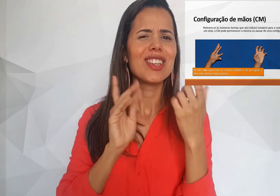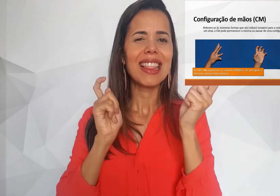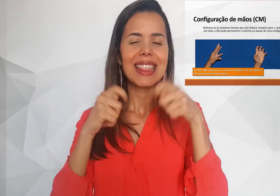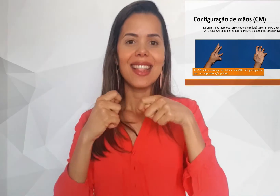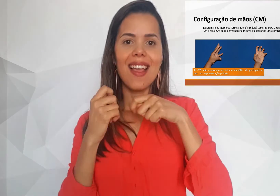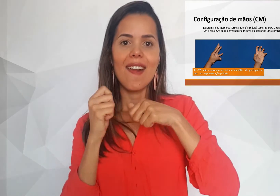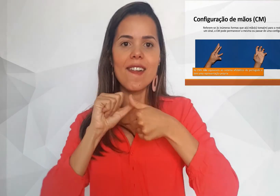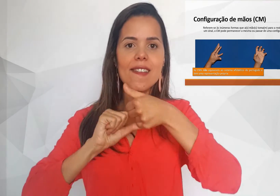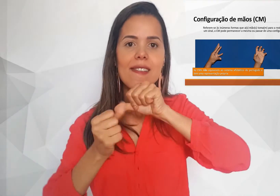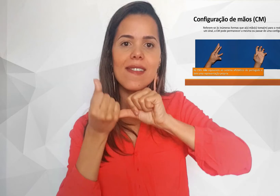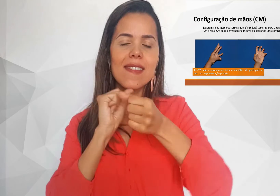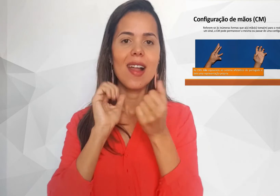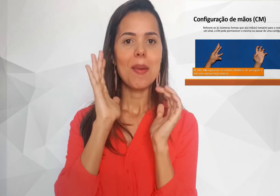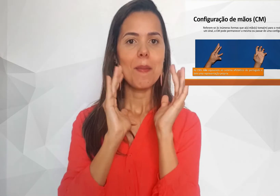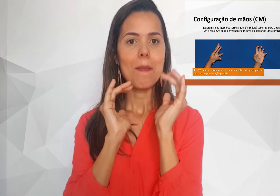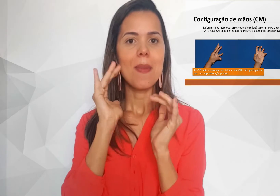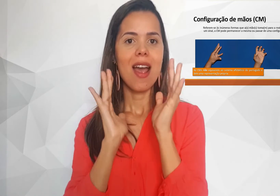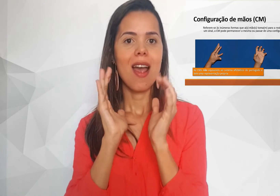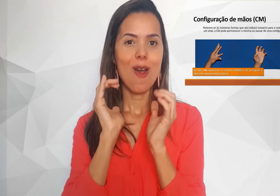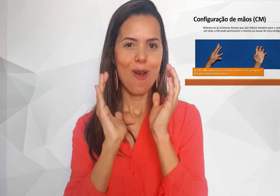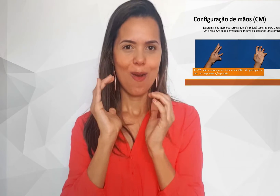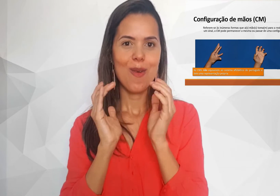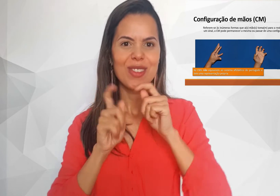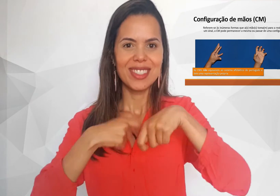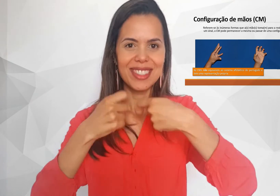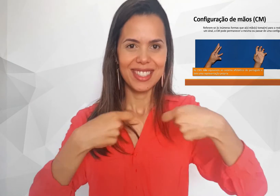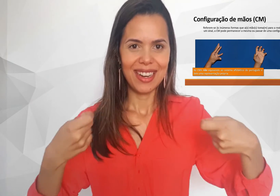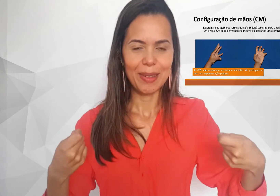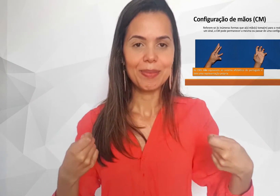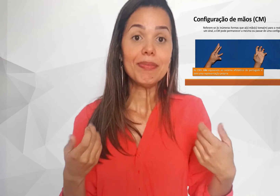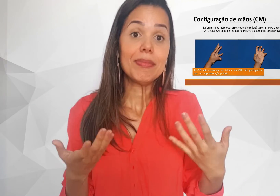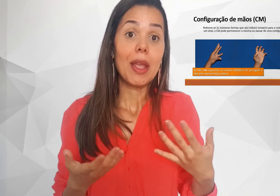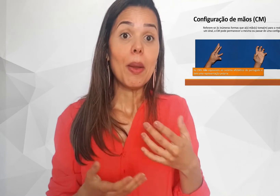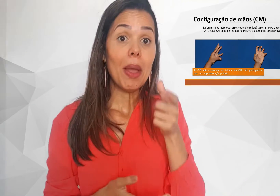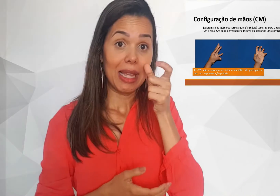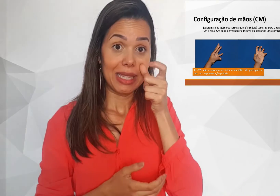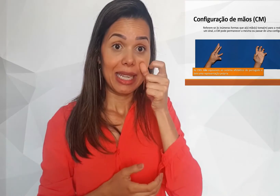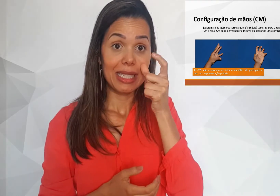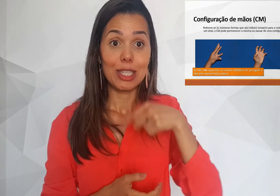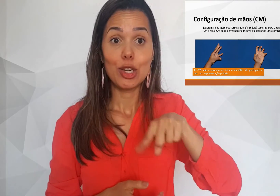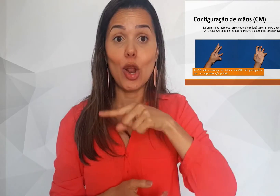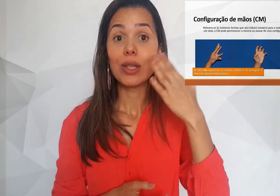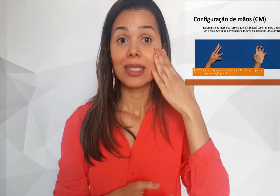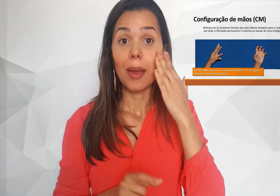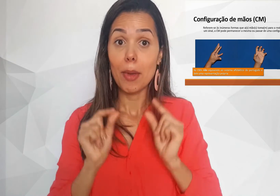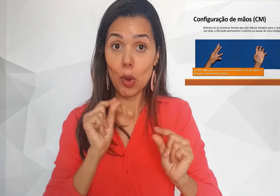a mão toma para a realização ou articulação de determinado sinal. Então, é interessante a